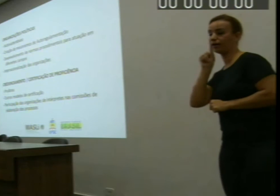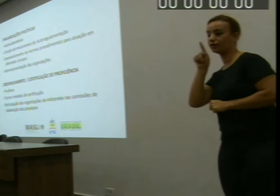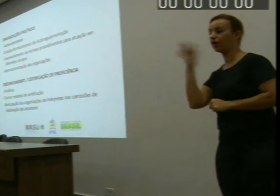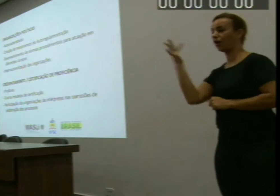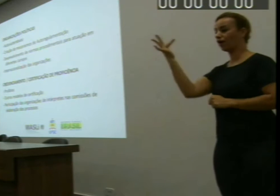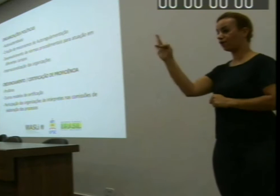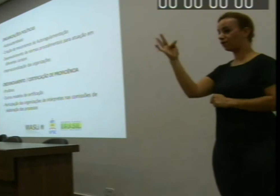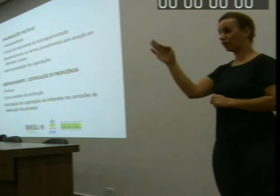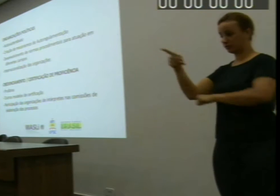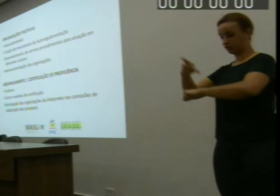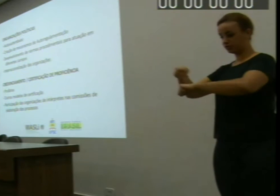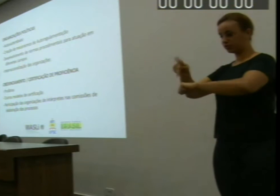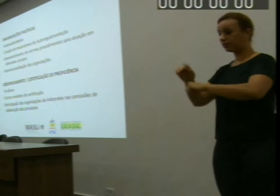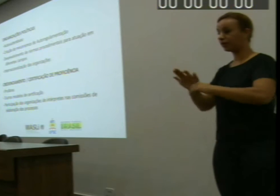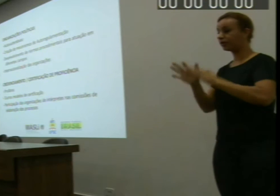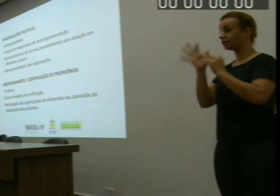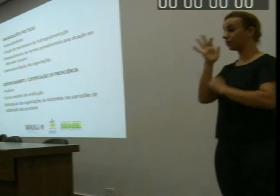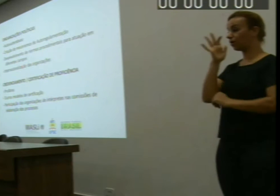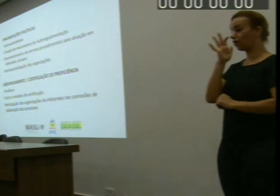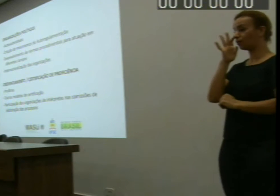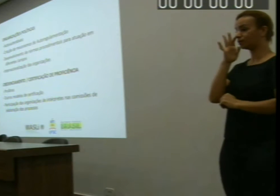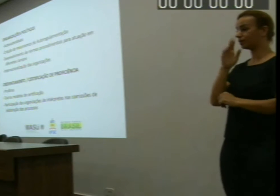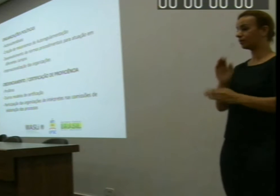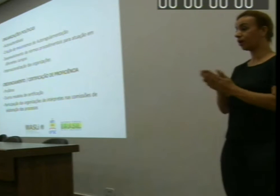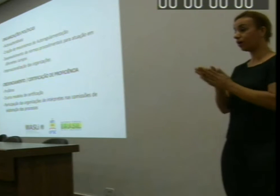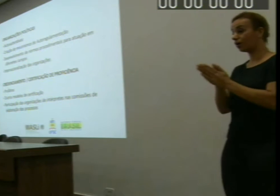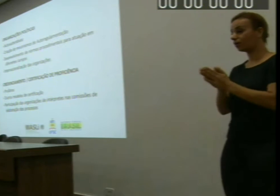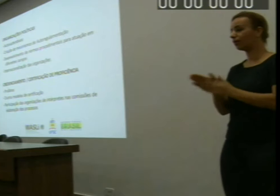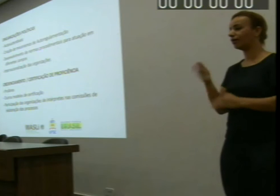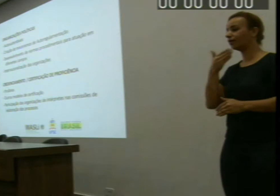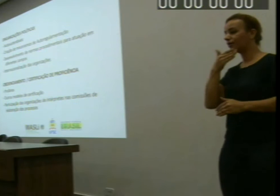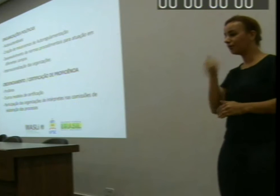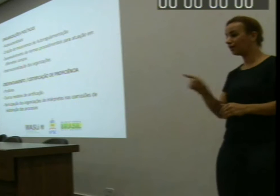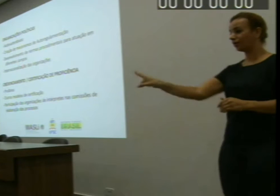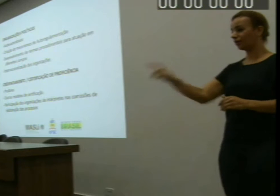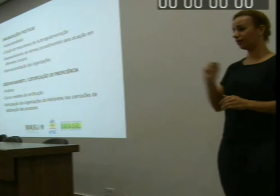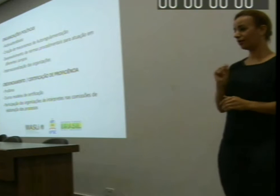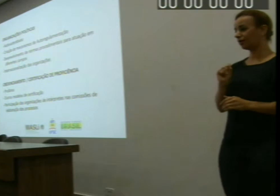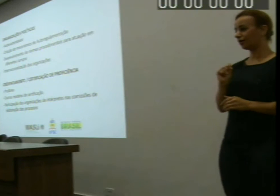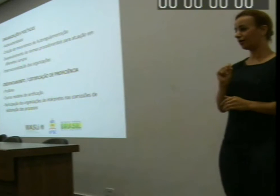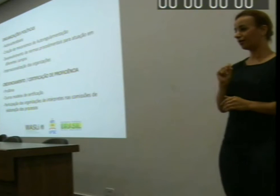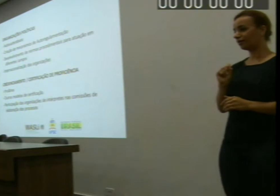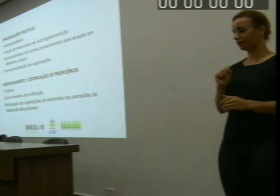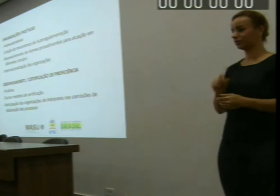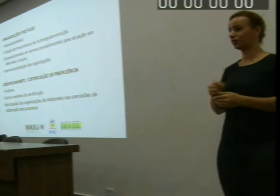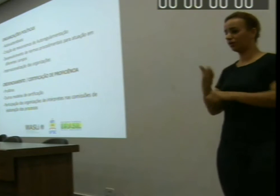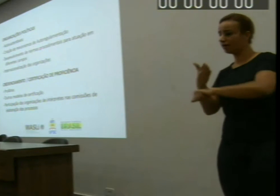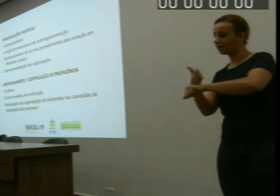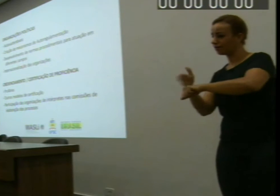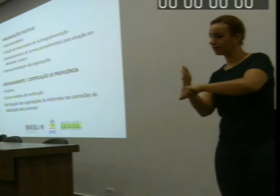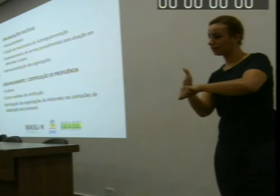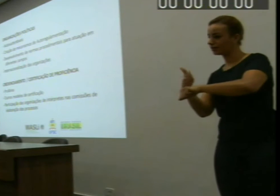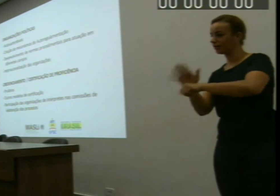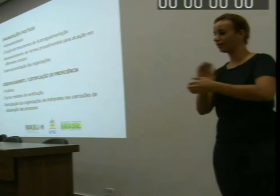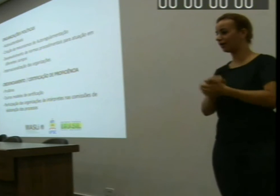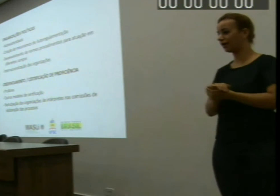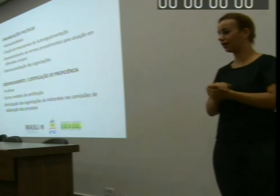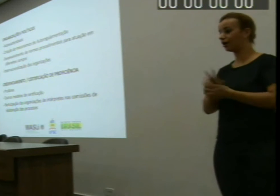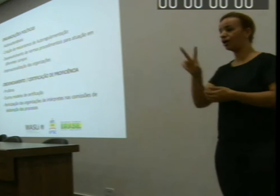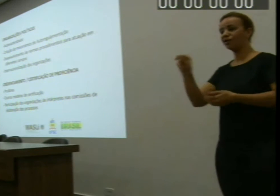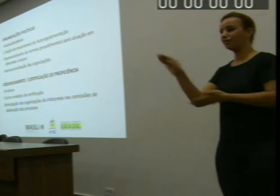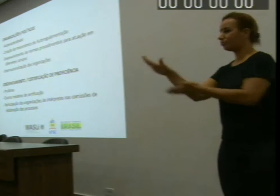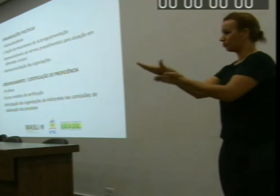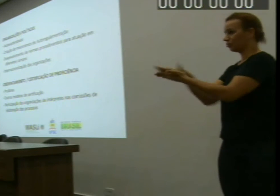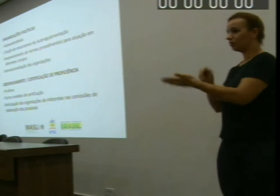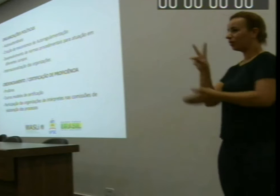dizer a gente precisa fazer igual aqui porque esse é o melhor caminho eu sou absolutamente Contra esse tipo de prática não existe cópia de modelos